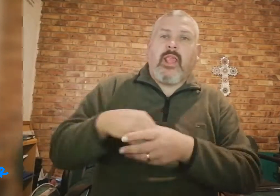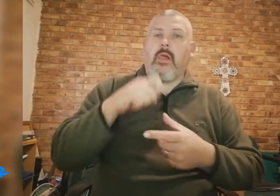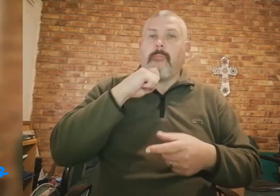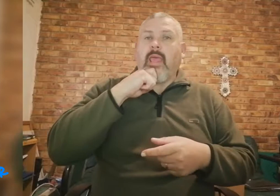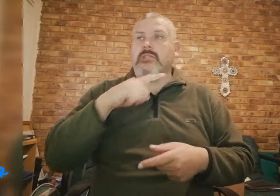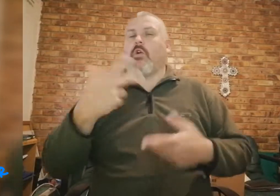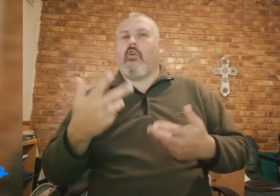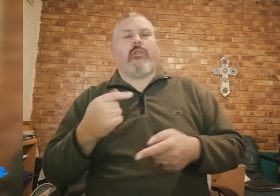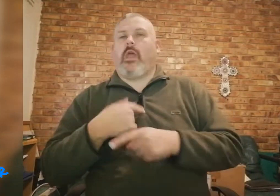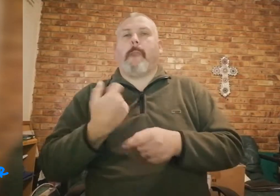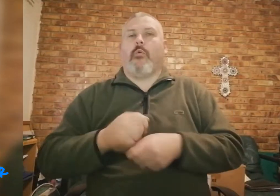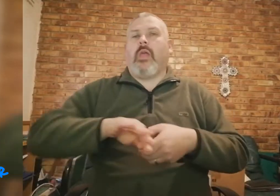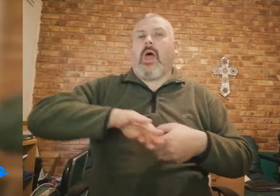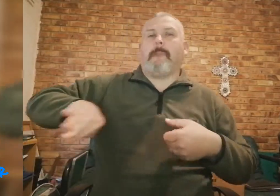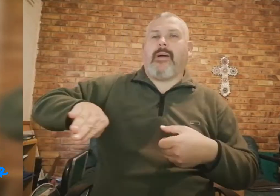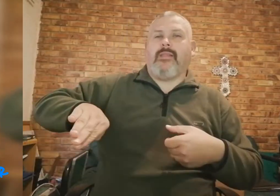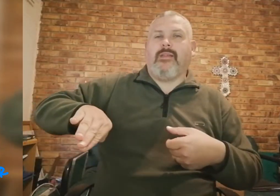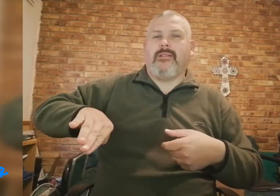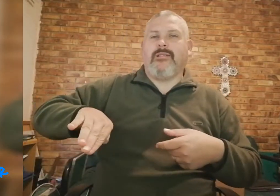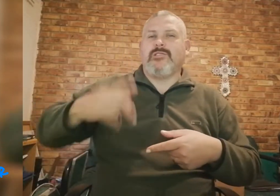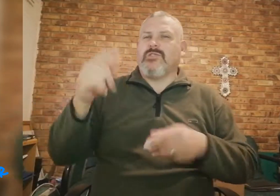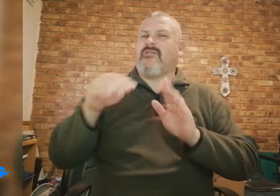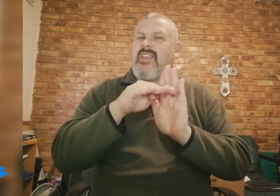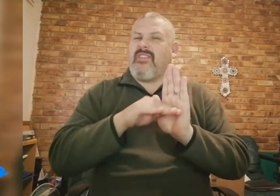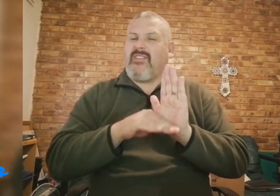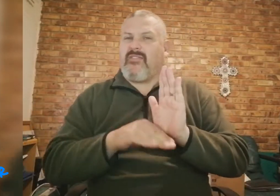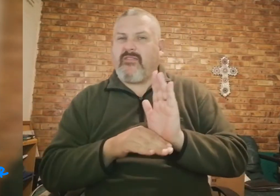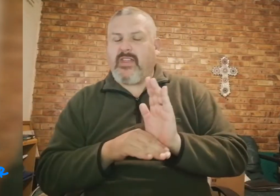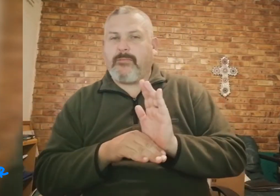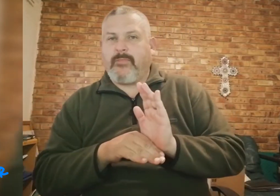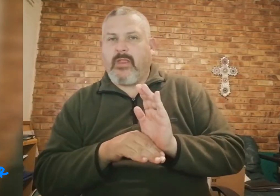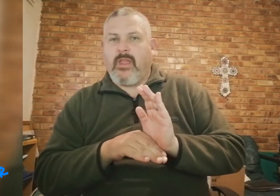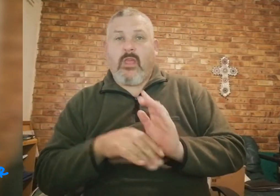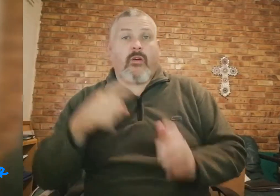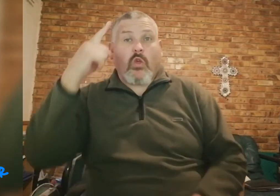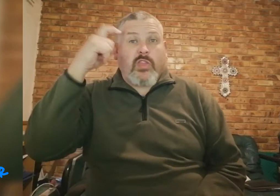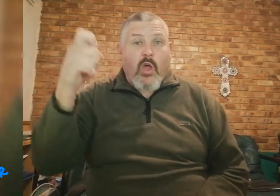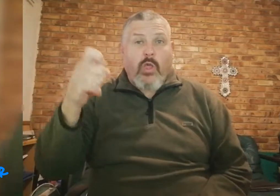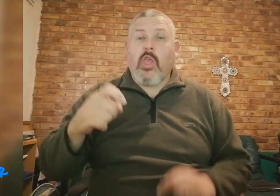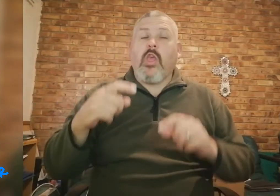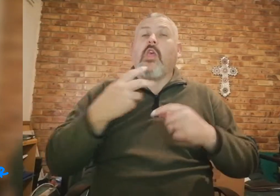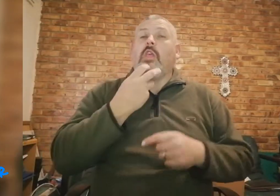deel mense, of moet apart, soos dette, want van tal,